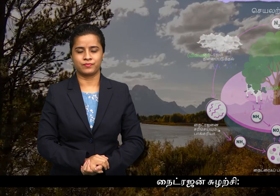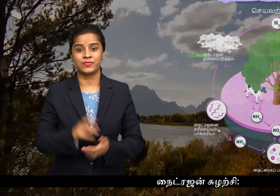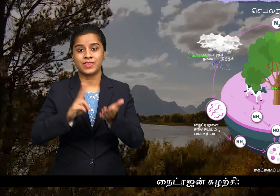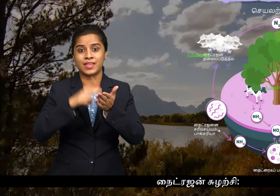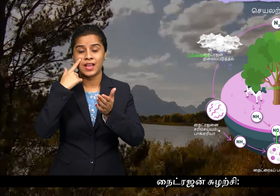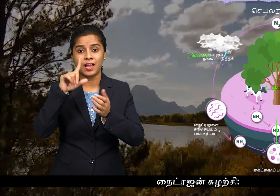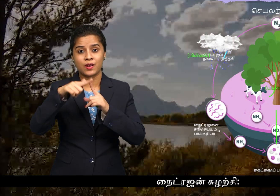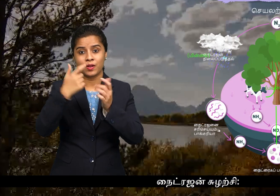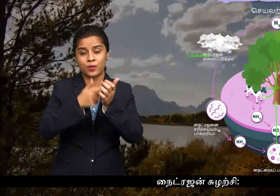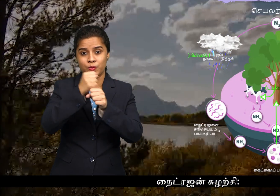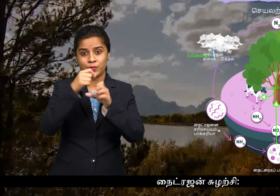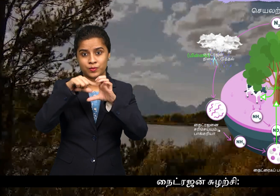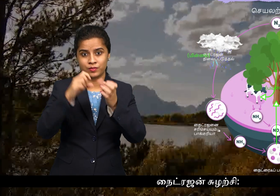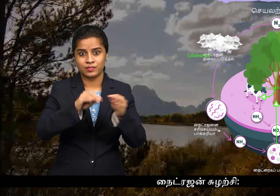நைட்ரஜன் சுழற்சி.